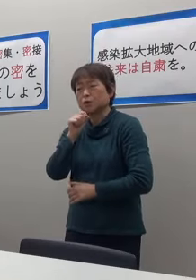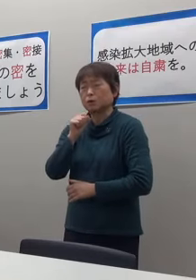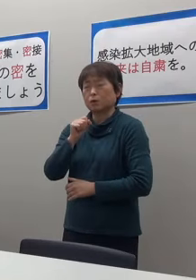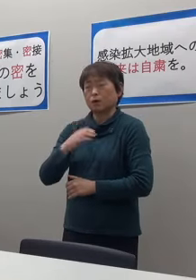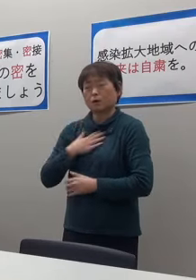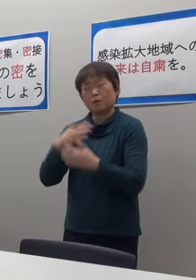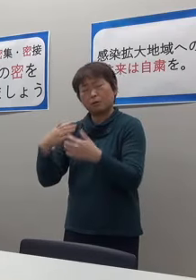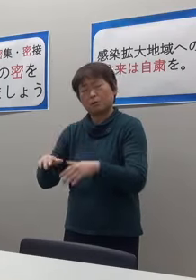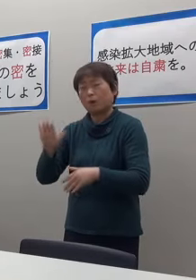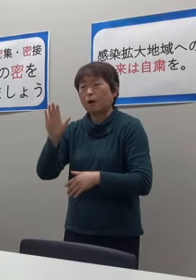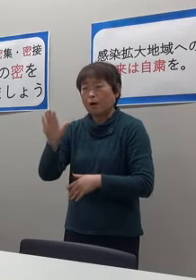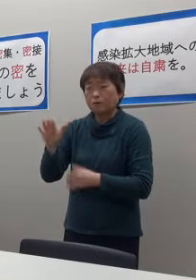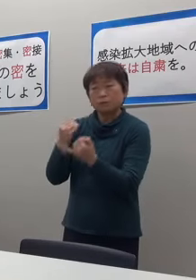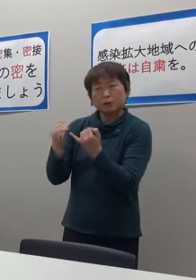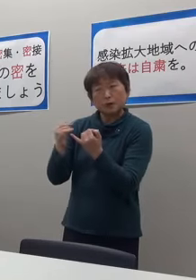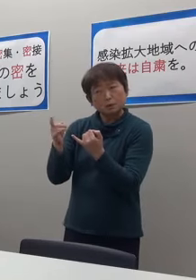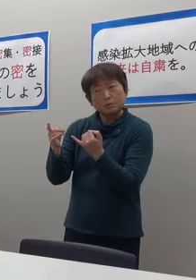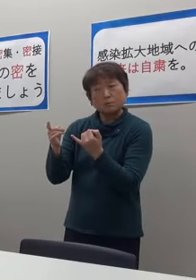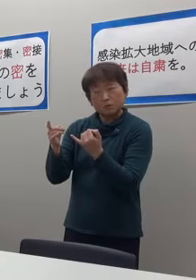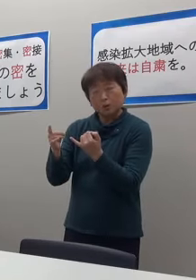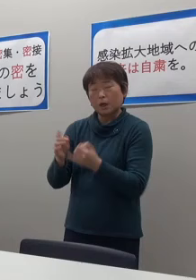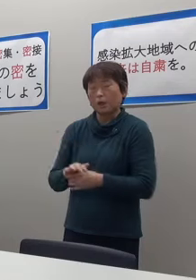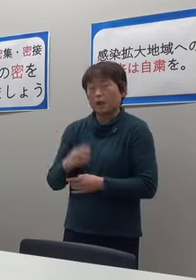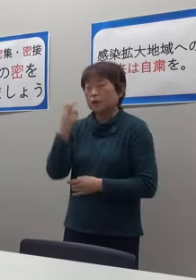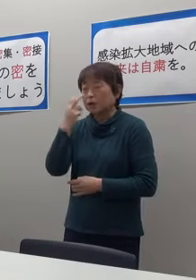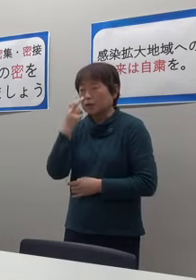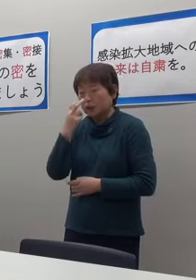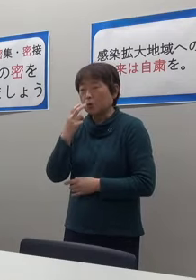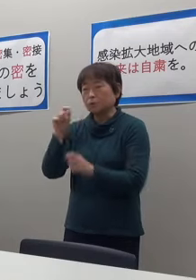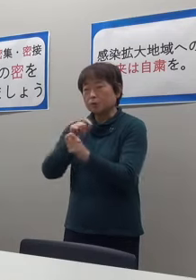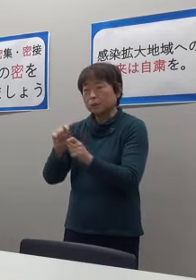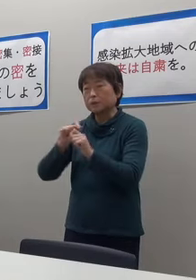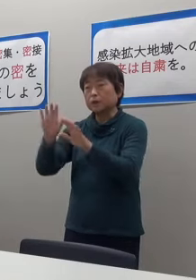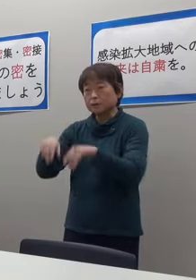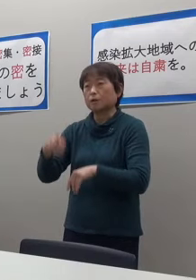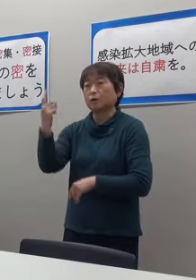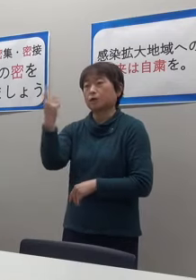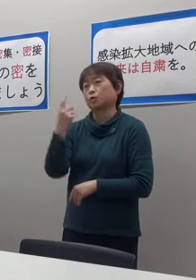っていうふうに判断しまして、やった症例とは1例ですね、はい。